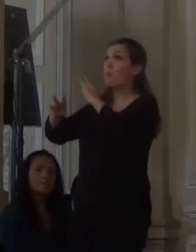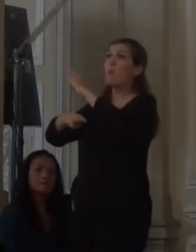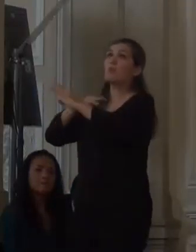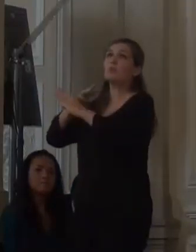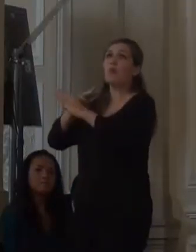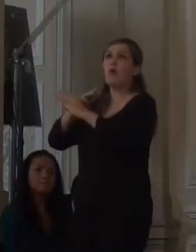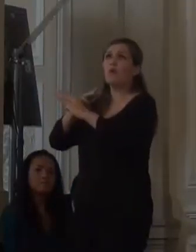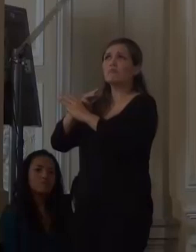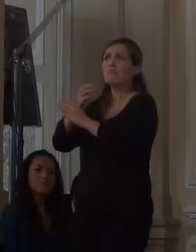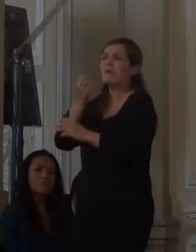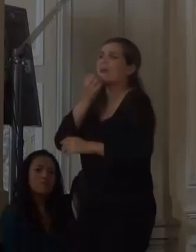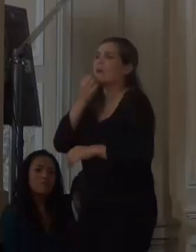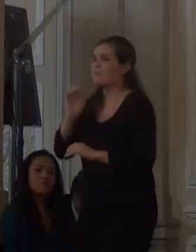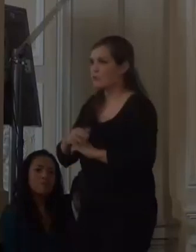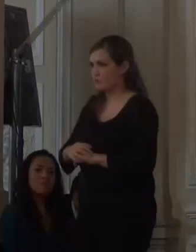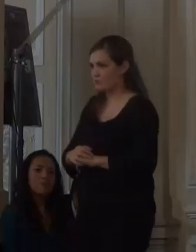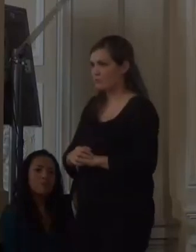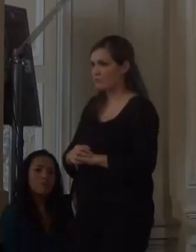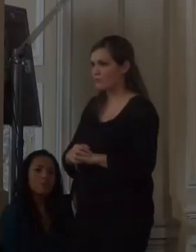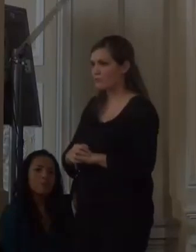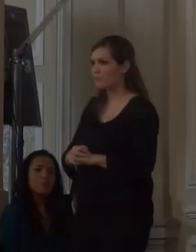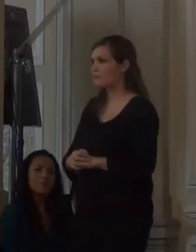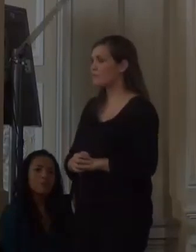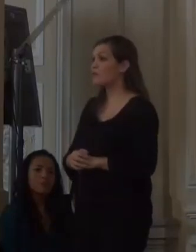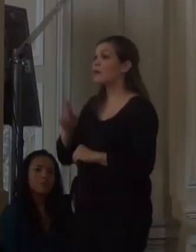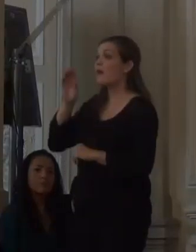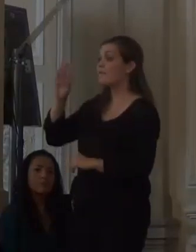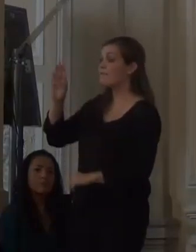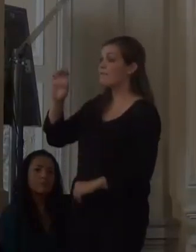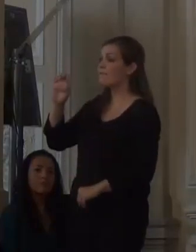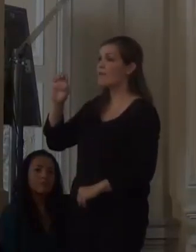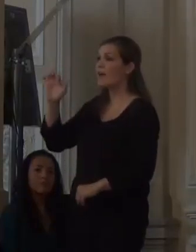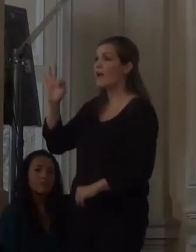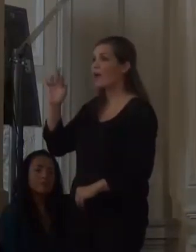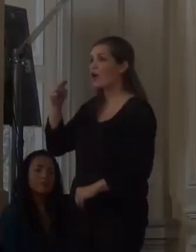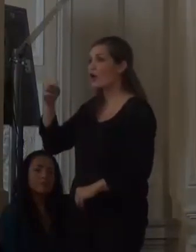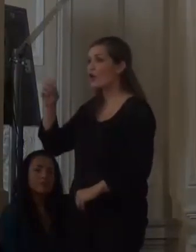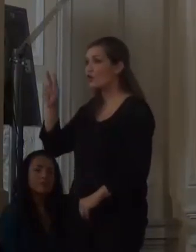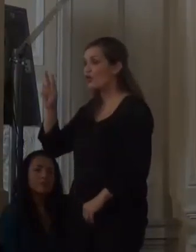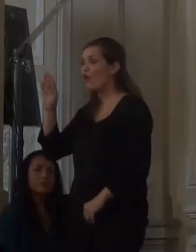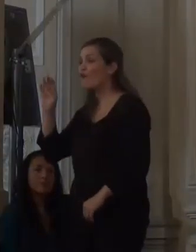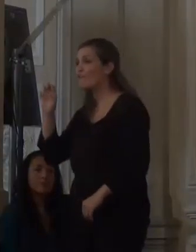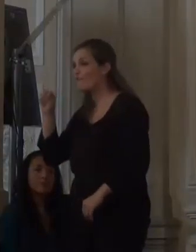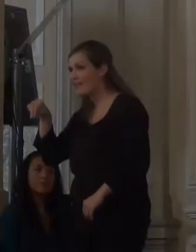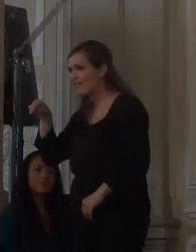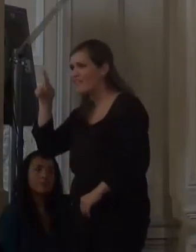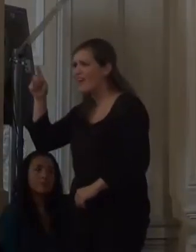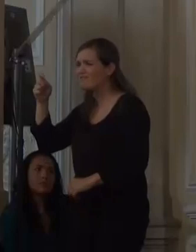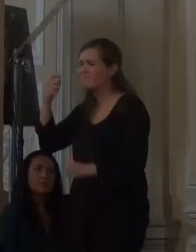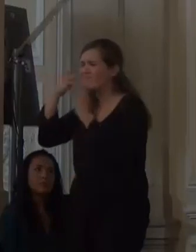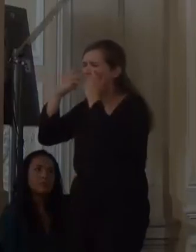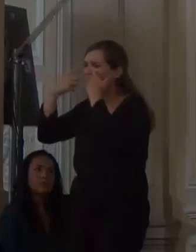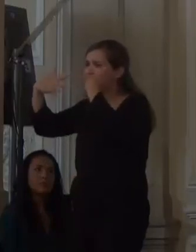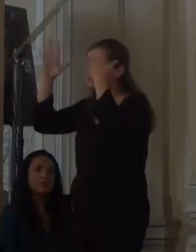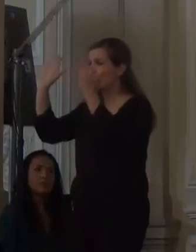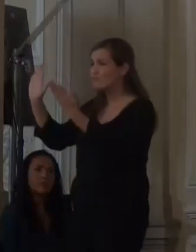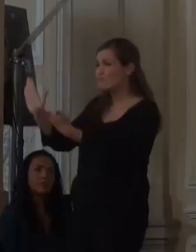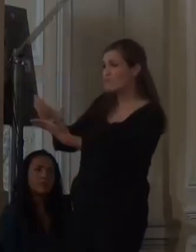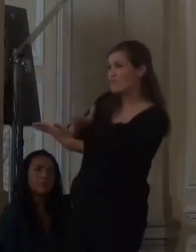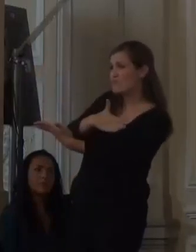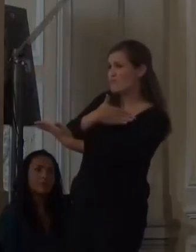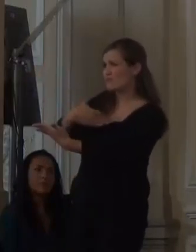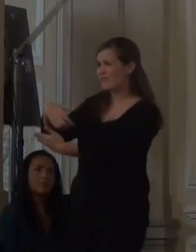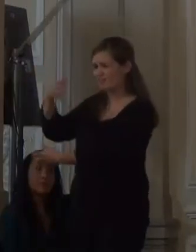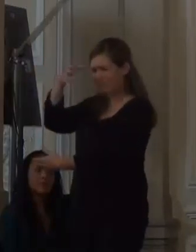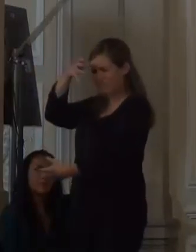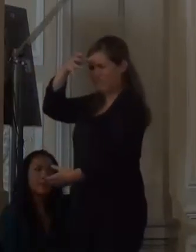ejemplo, sin la obra maravillosa de Beethoven, el más grande genio musical de todos los tiempos,